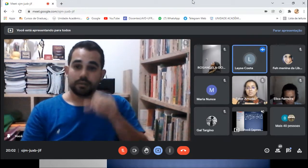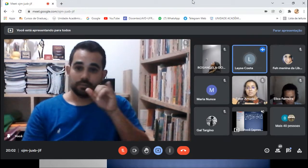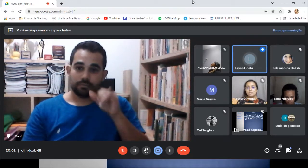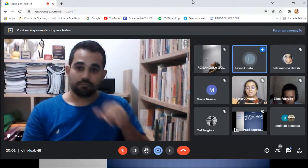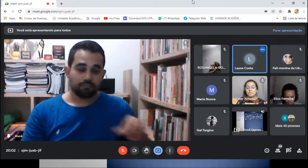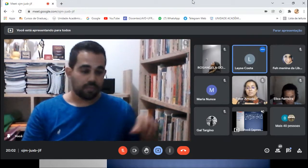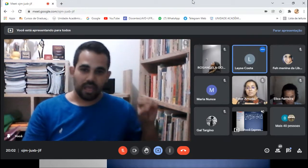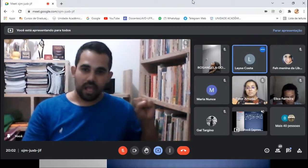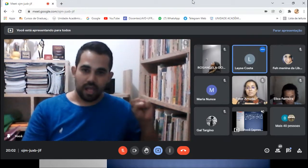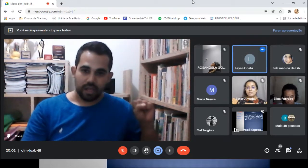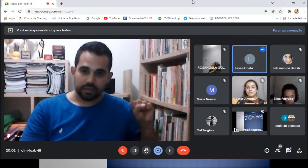singular.